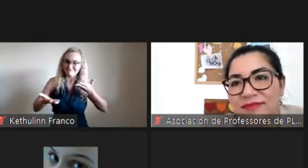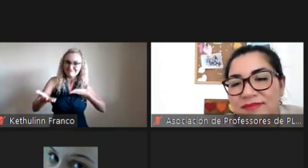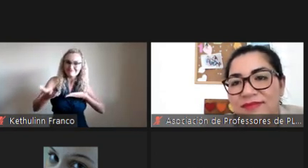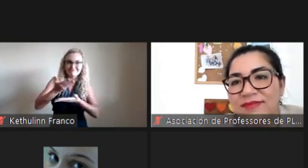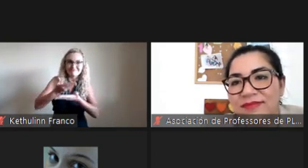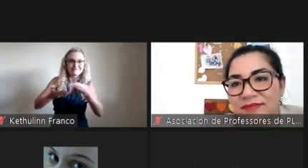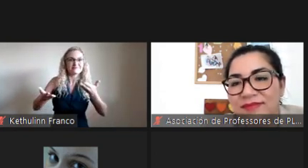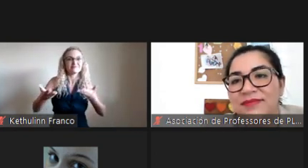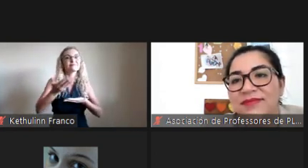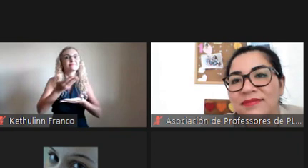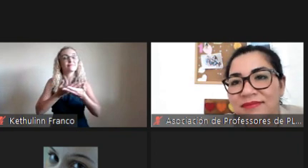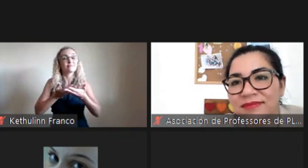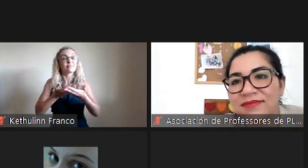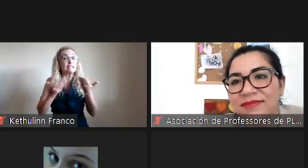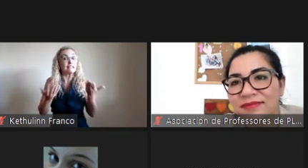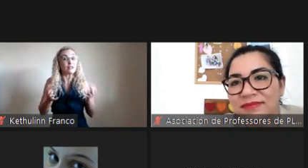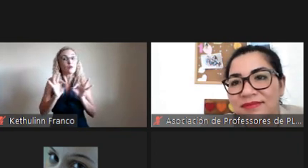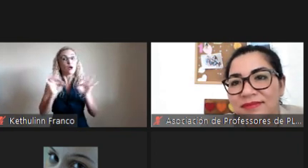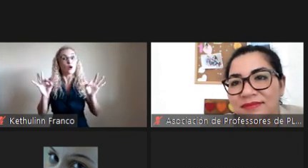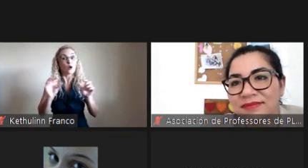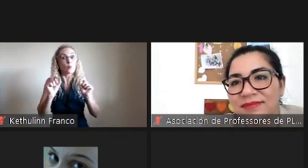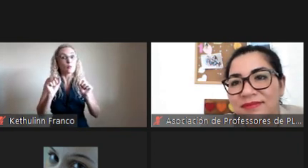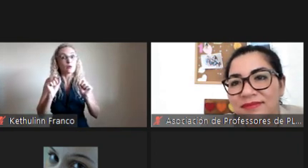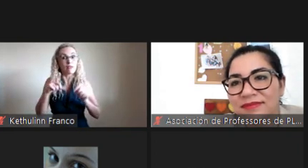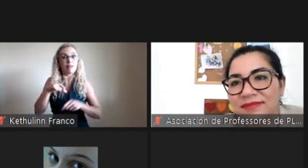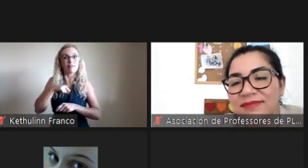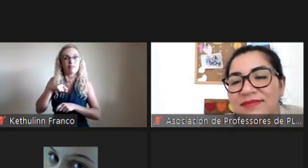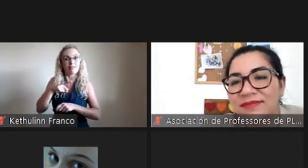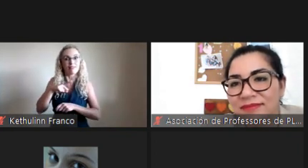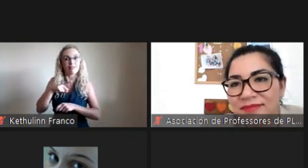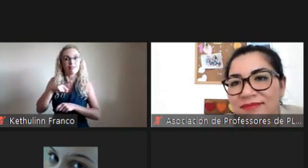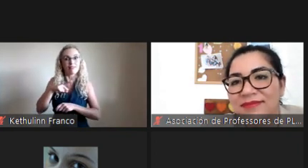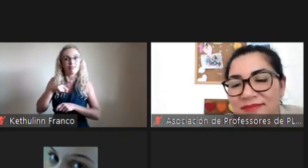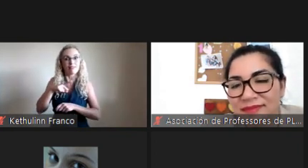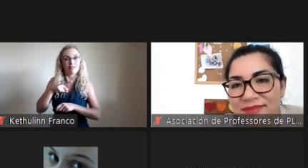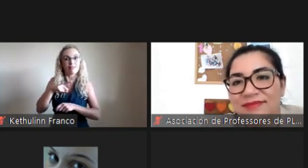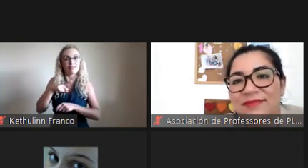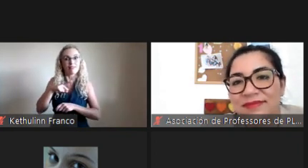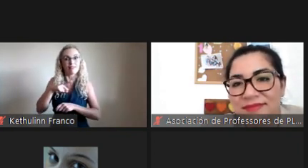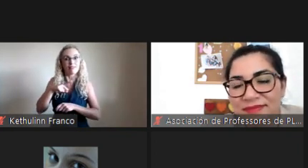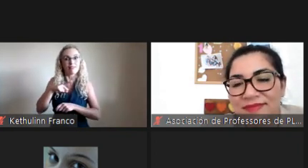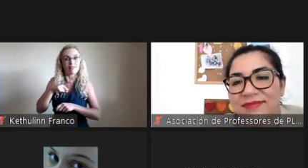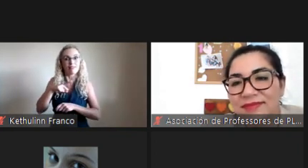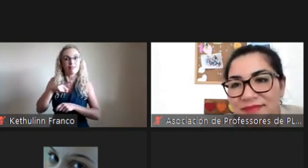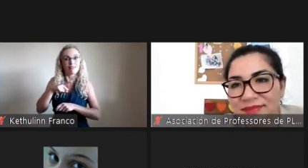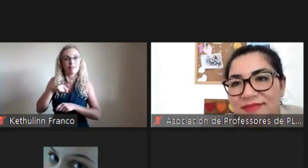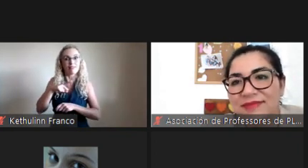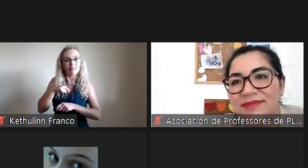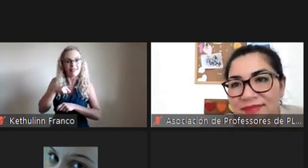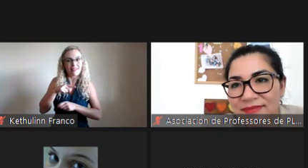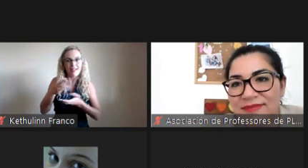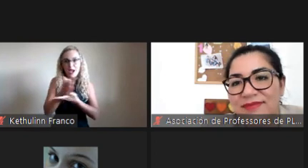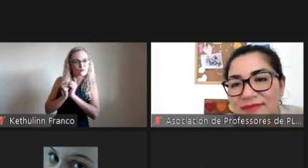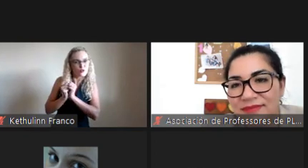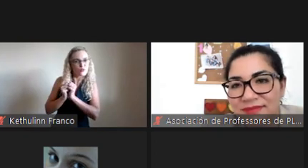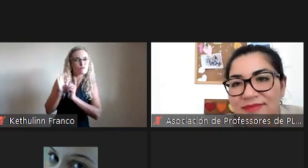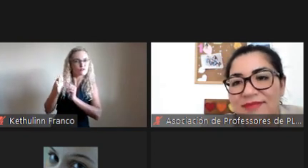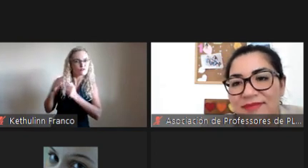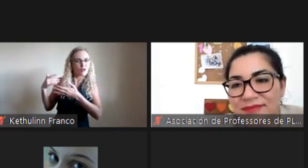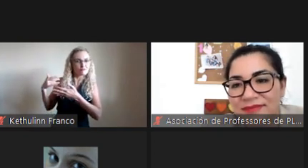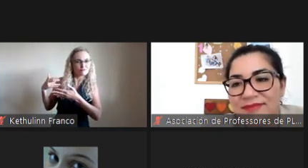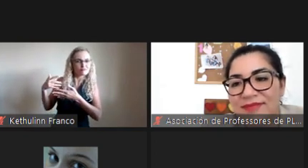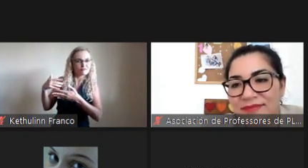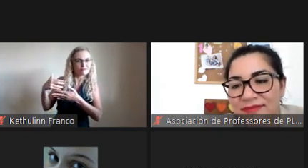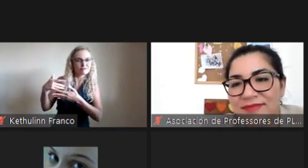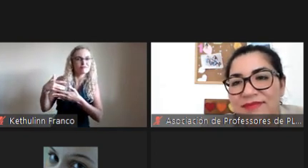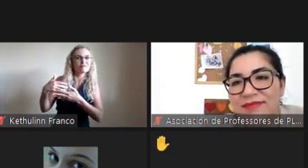já estão na nossa caminhada, né, para comprovar aí como é o desafio, como a professora Débora disse,